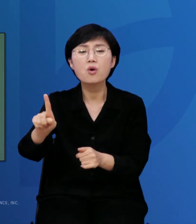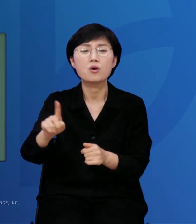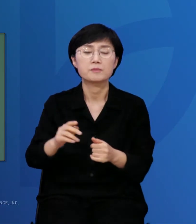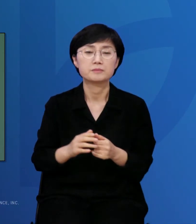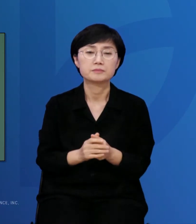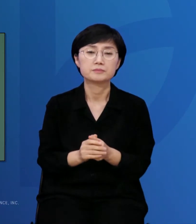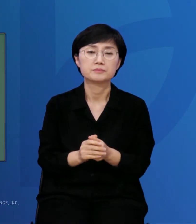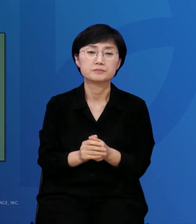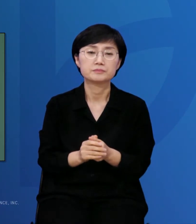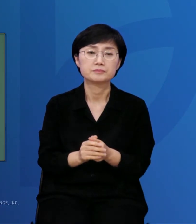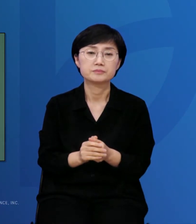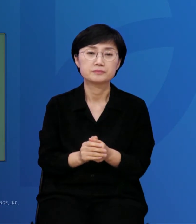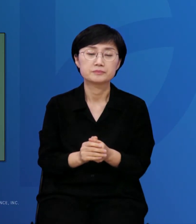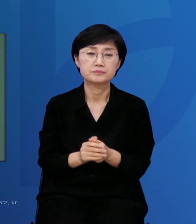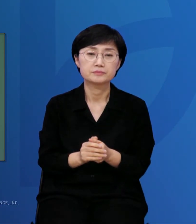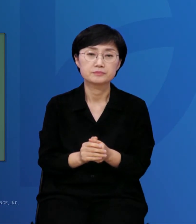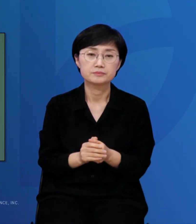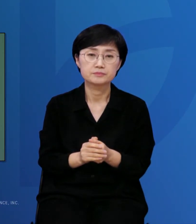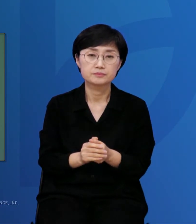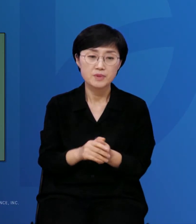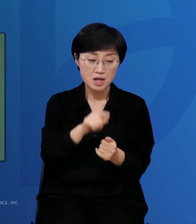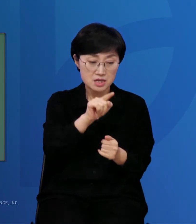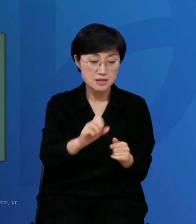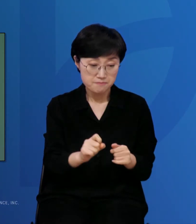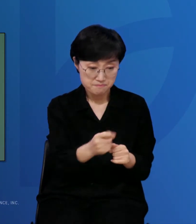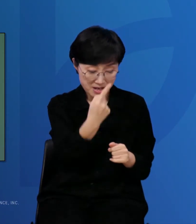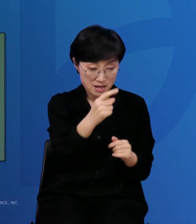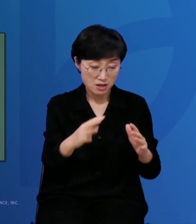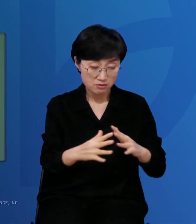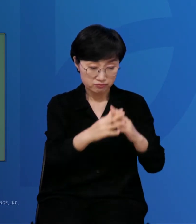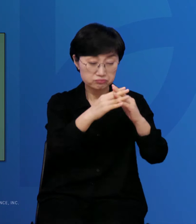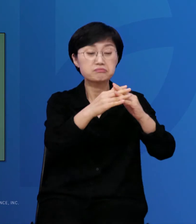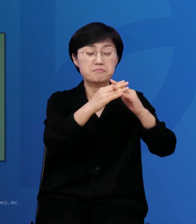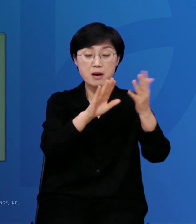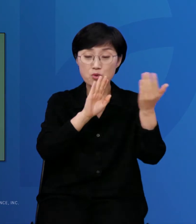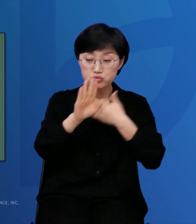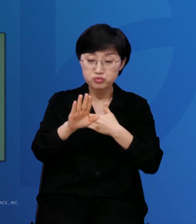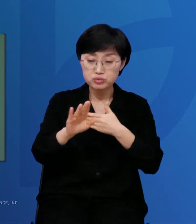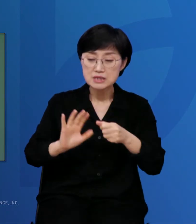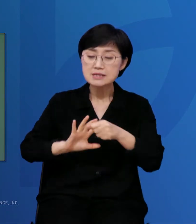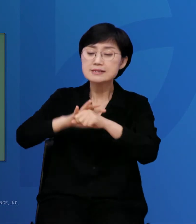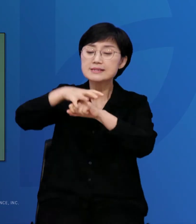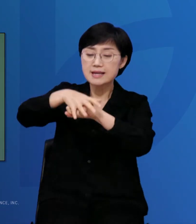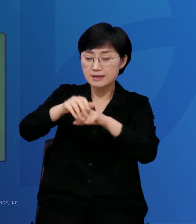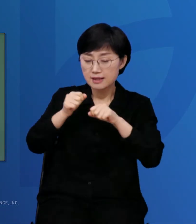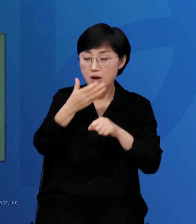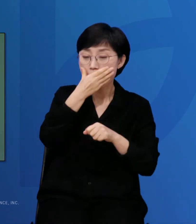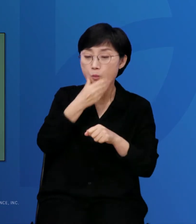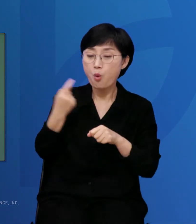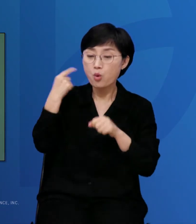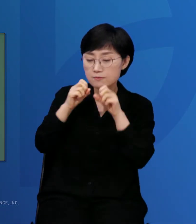恢复了这个之后，又兴起了惊人的世界化。 뭐 중직자들의 산업, 렘드 학업부터 전부 세계화시킨 하나님이.